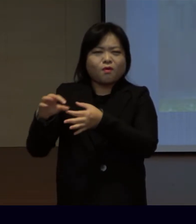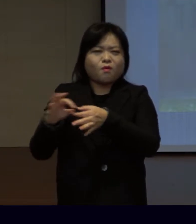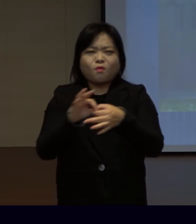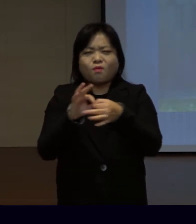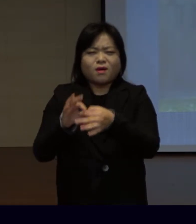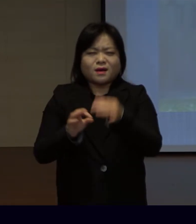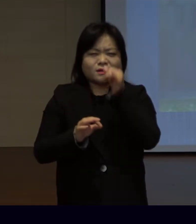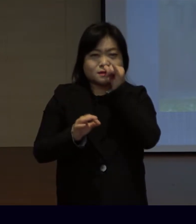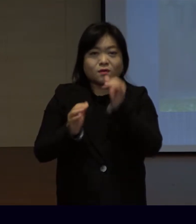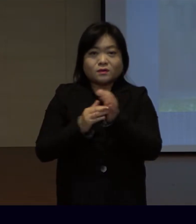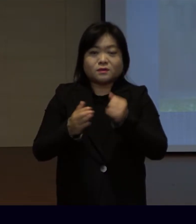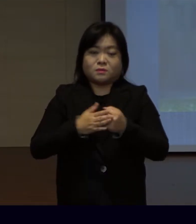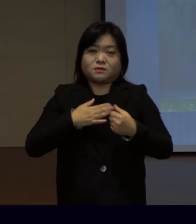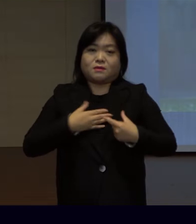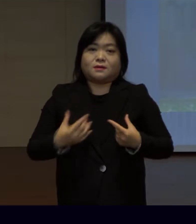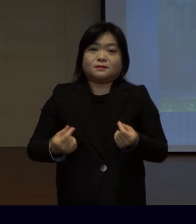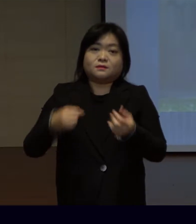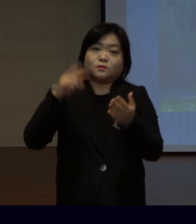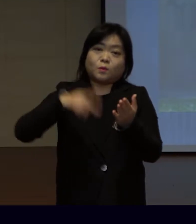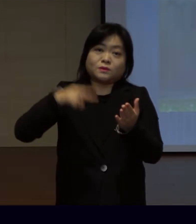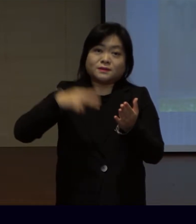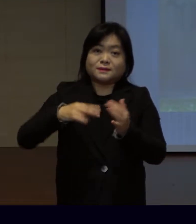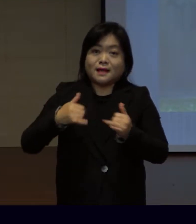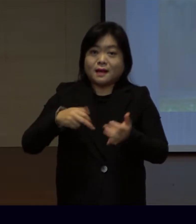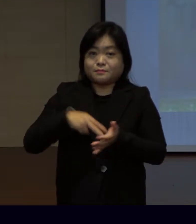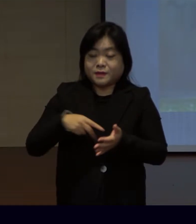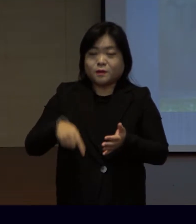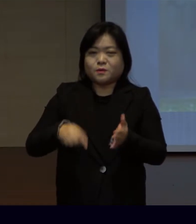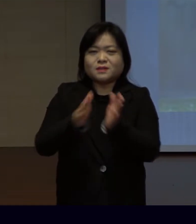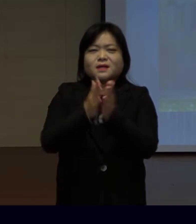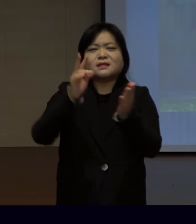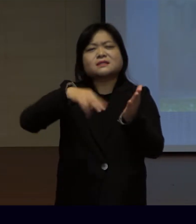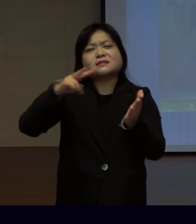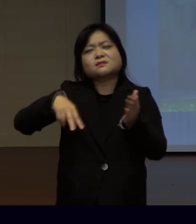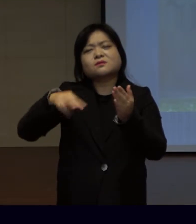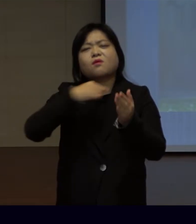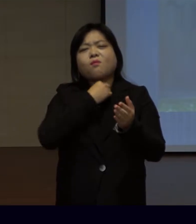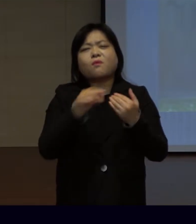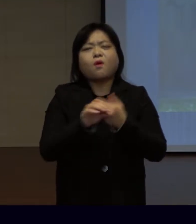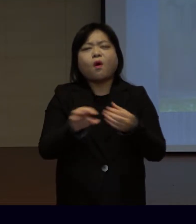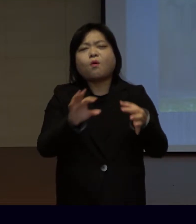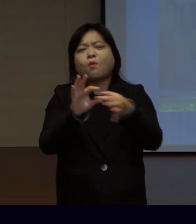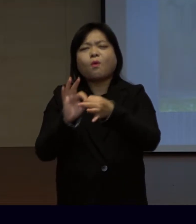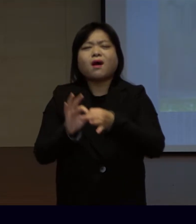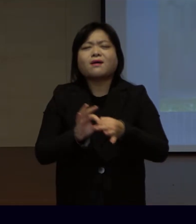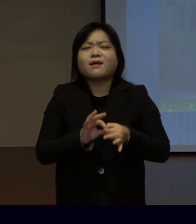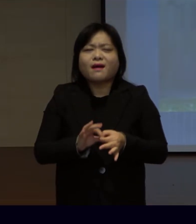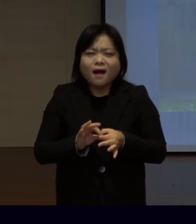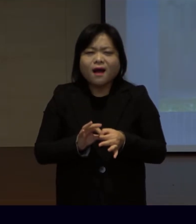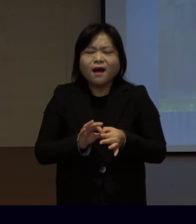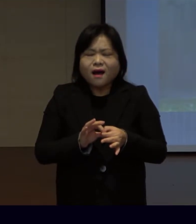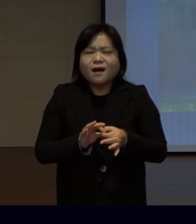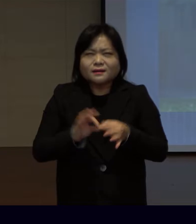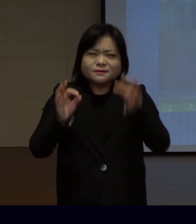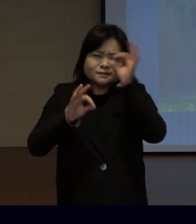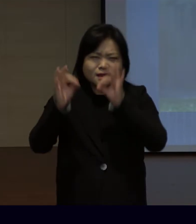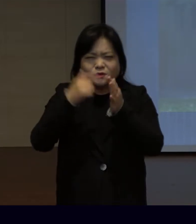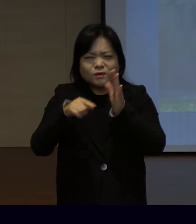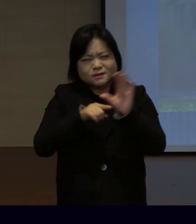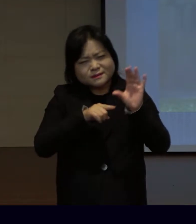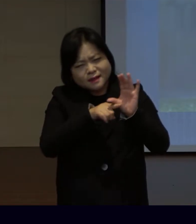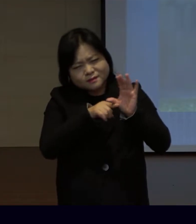저 같은 독자도 이 사람 작품을 읽으려면은 그 관계를 보려면 사전을 봐야